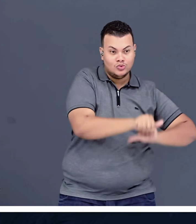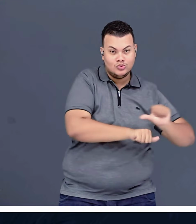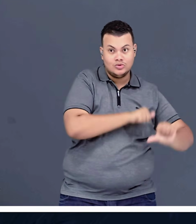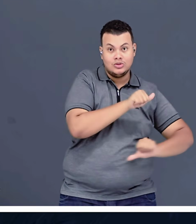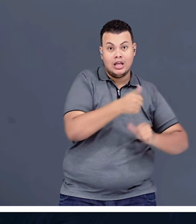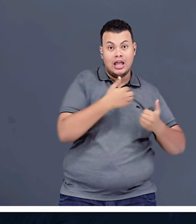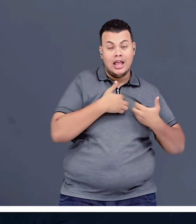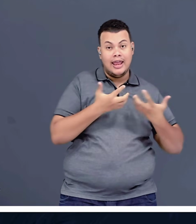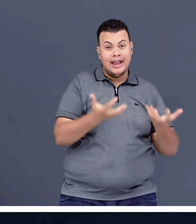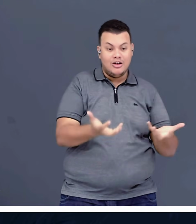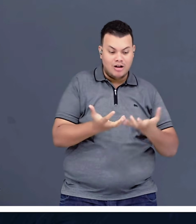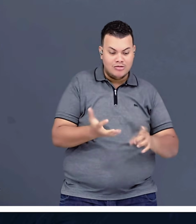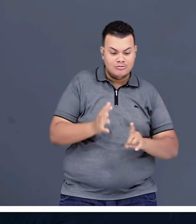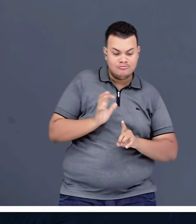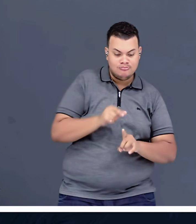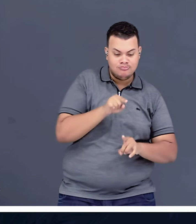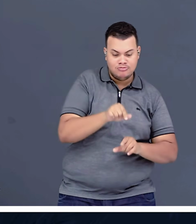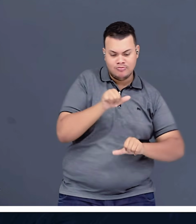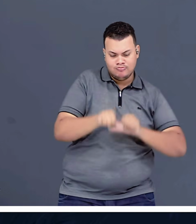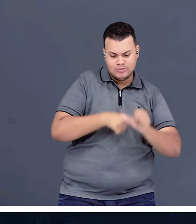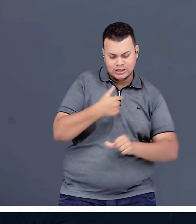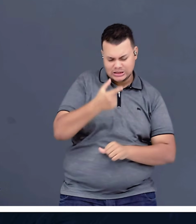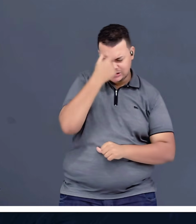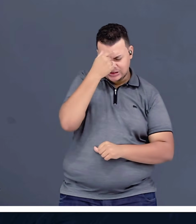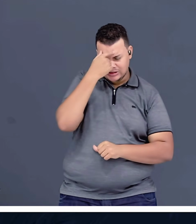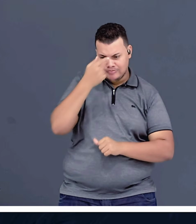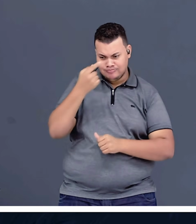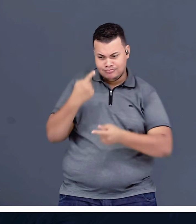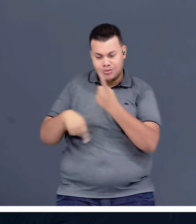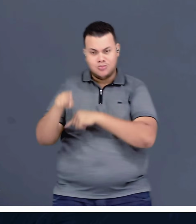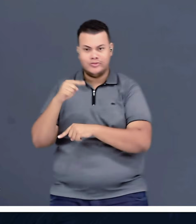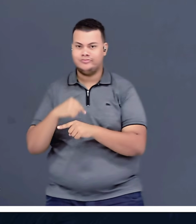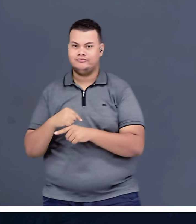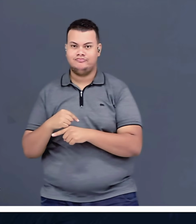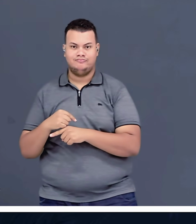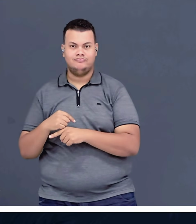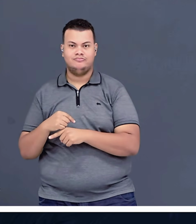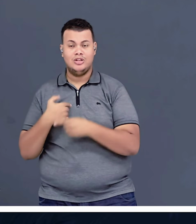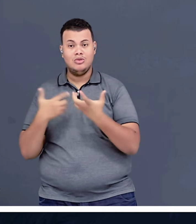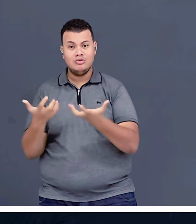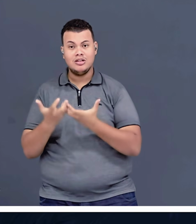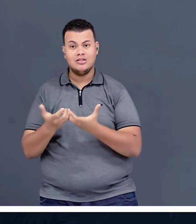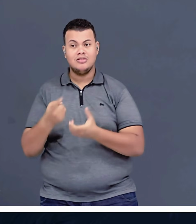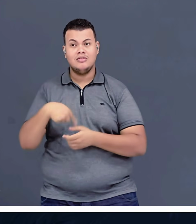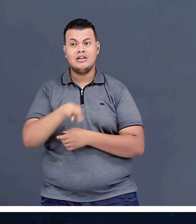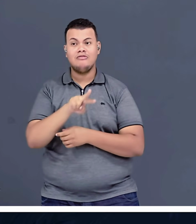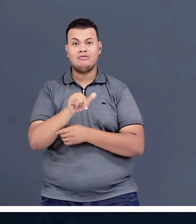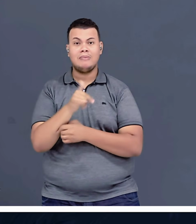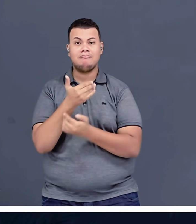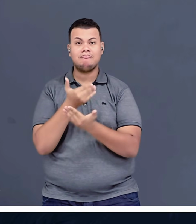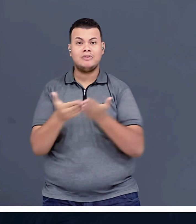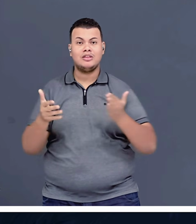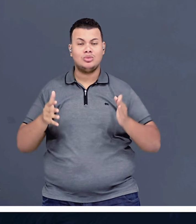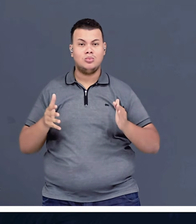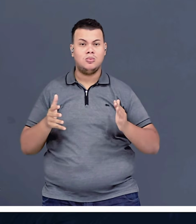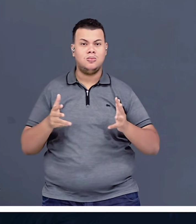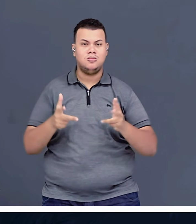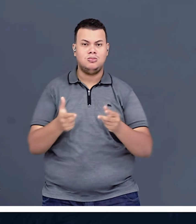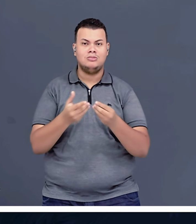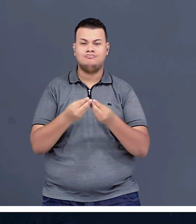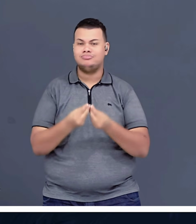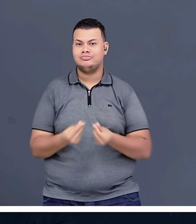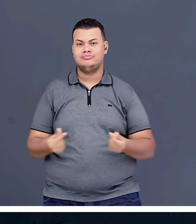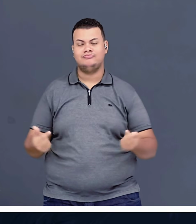E eu estou querendo colocar eles na mentalidade, na terra da abundância. Não dá. Eles vão estragar tudo.